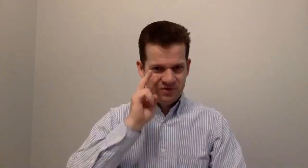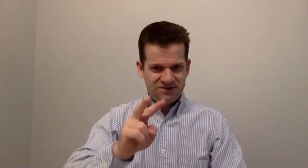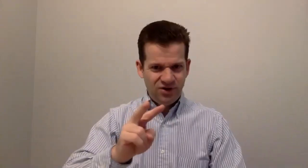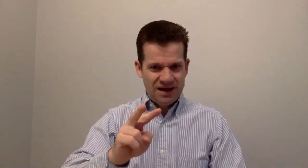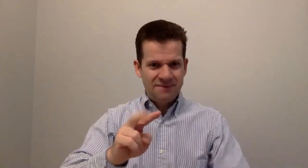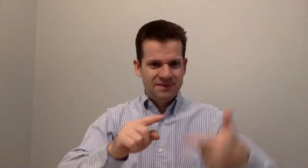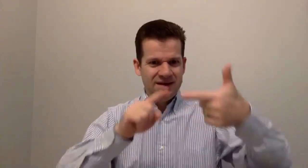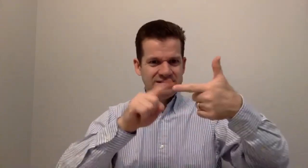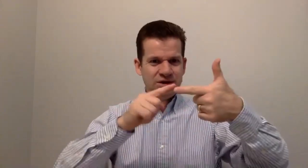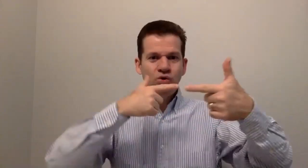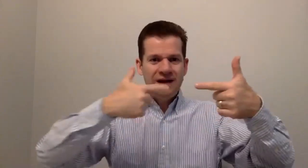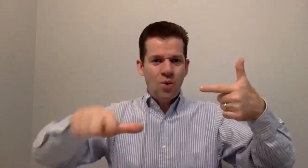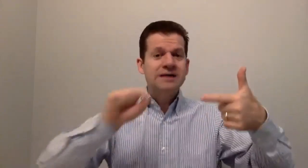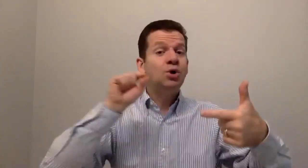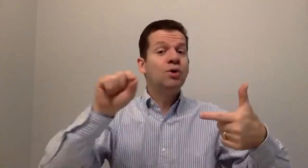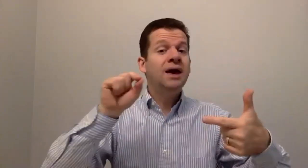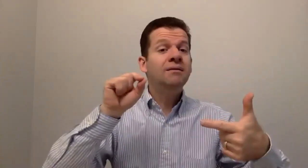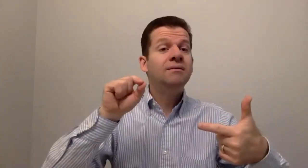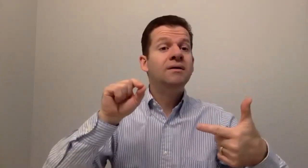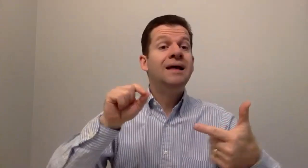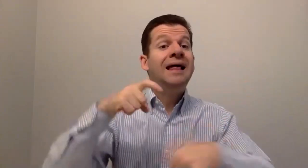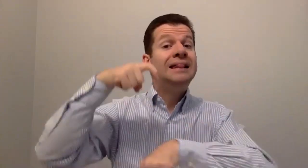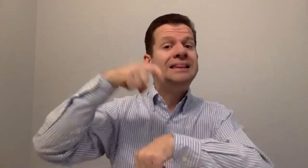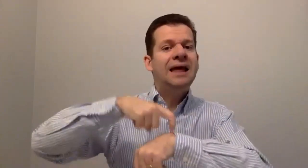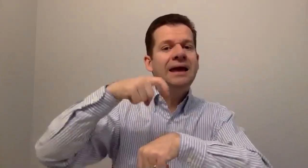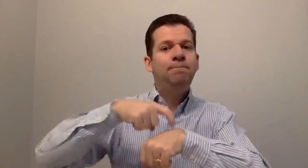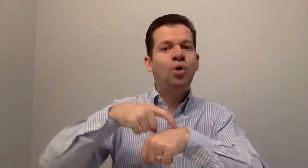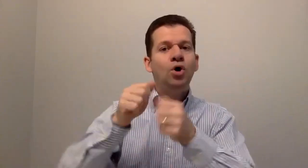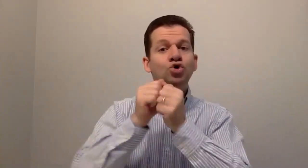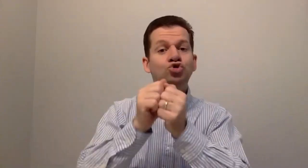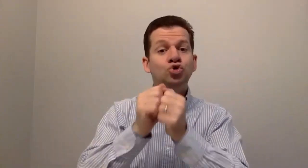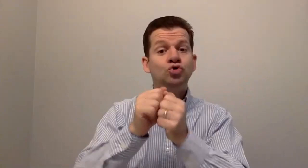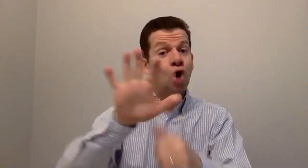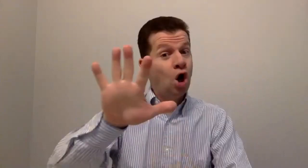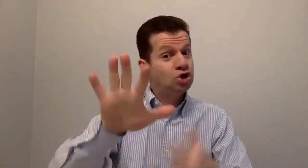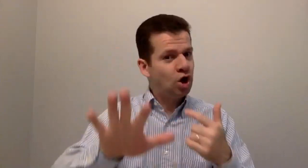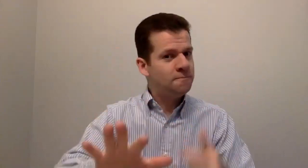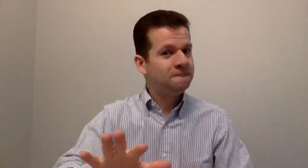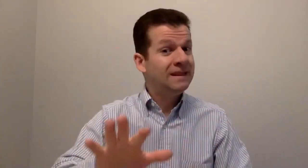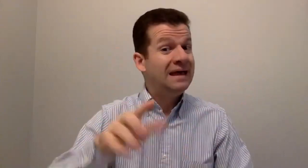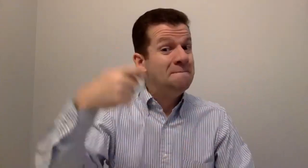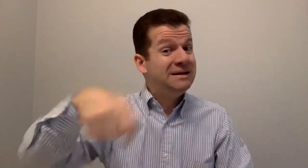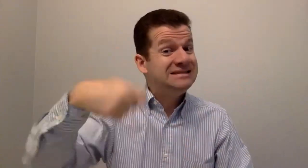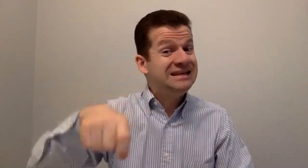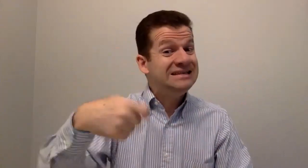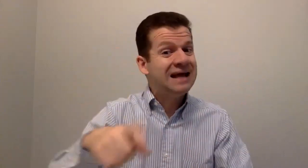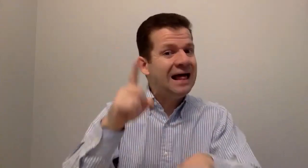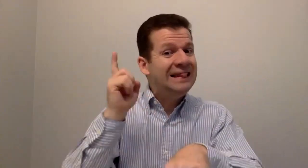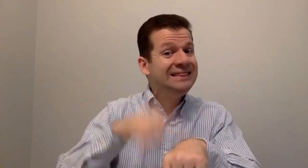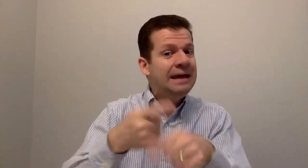Você viu lá? Segunda linguagem é o quê? Tempo juntos. Olha só. Precisa